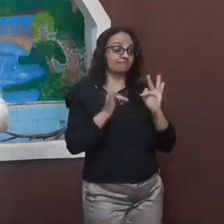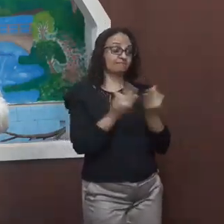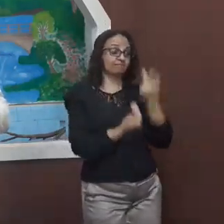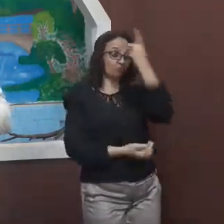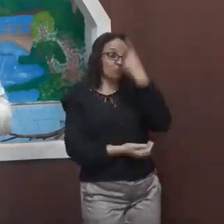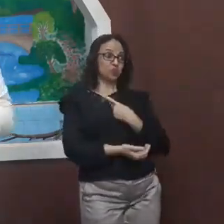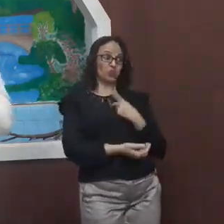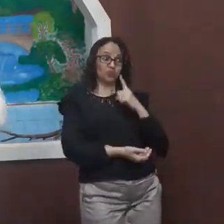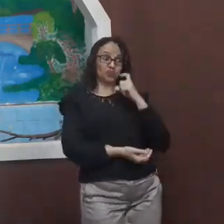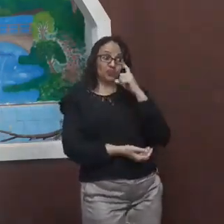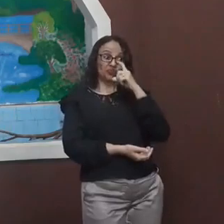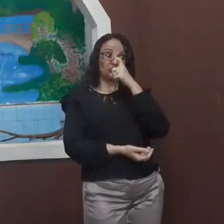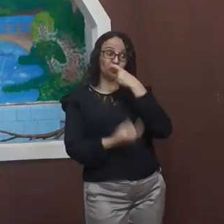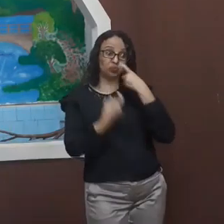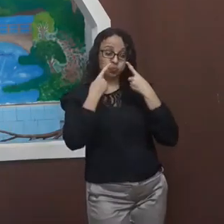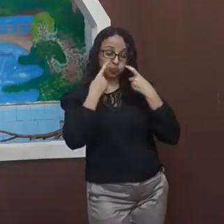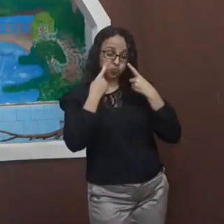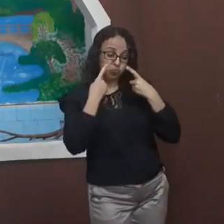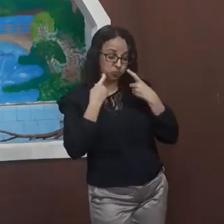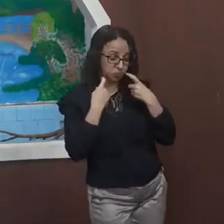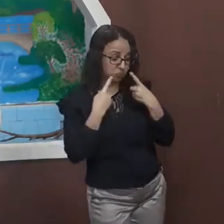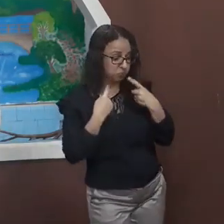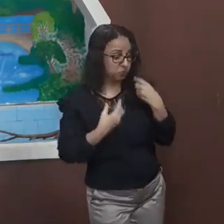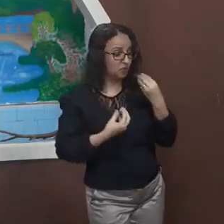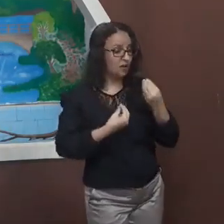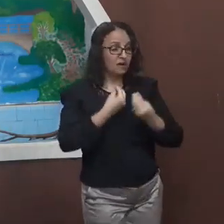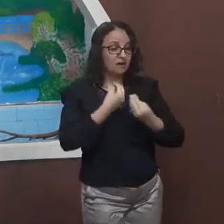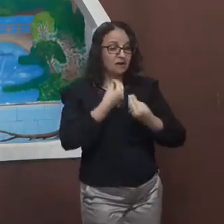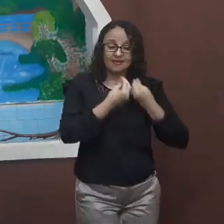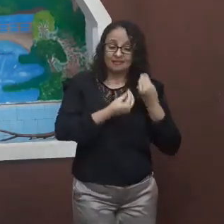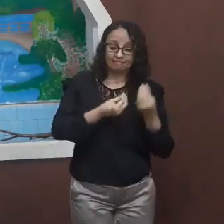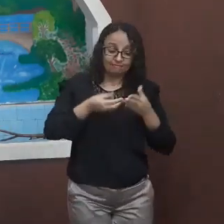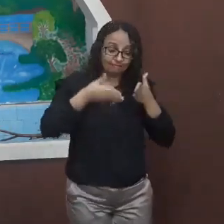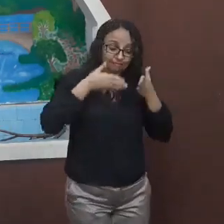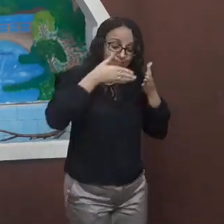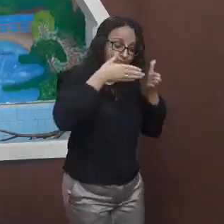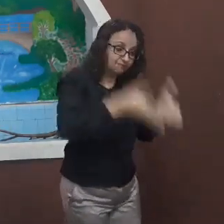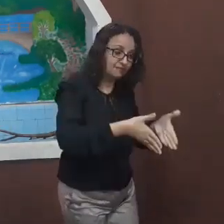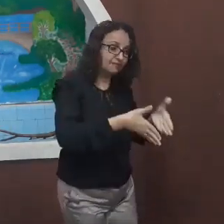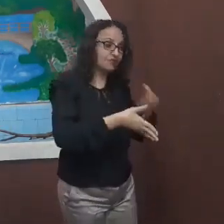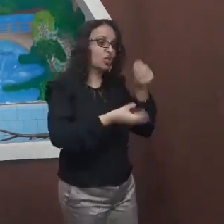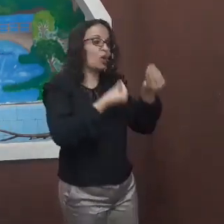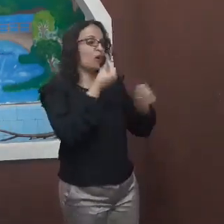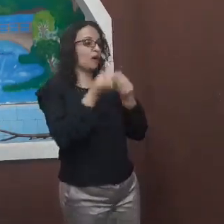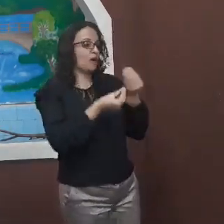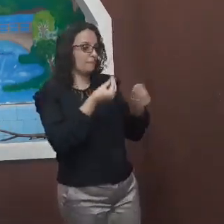que é uma das coisas mais devastadoras que existe na face da terra.